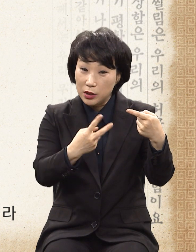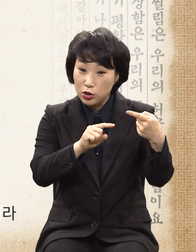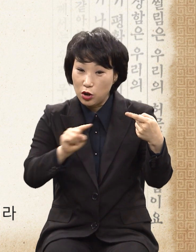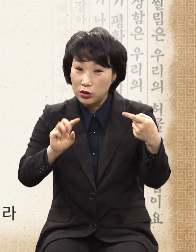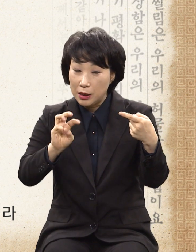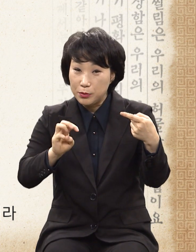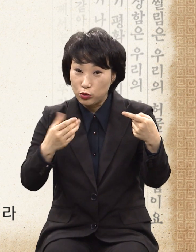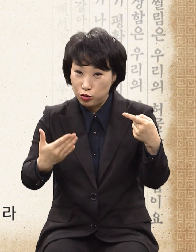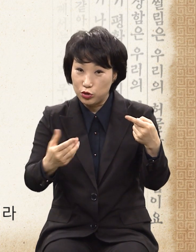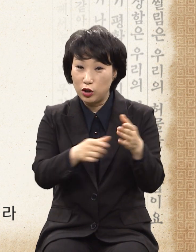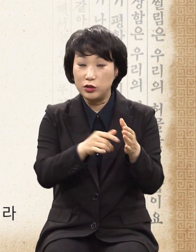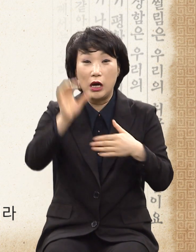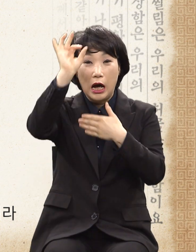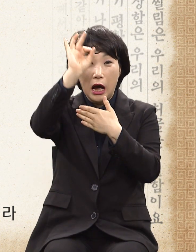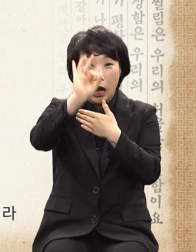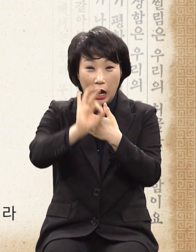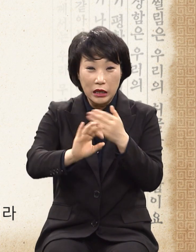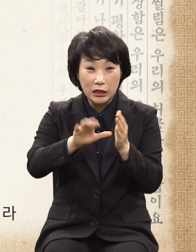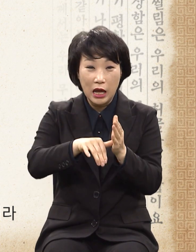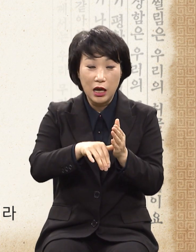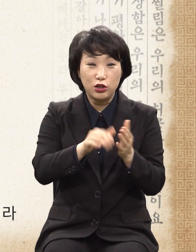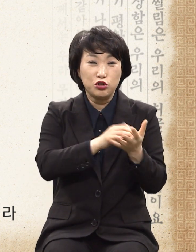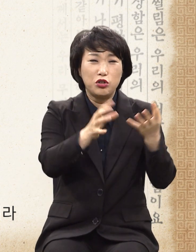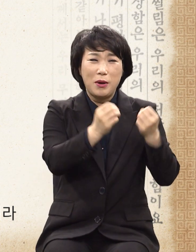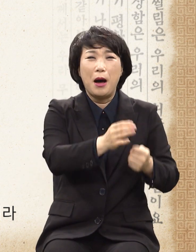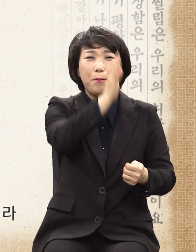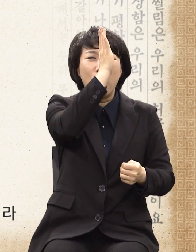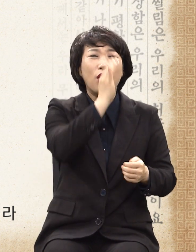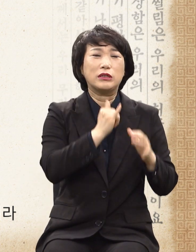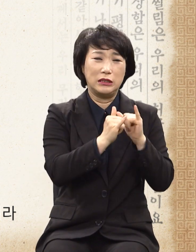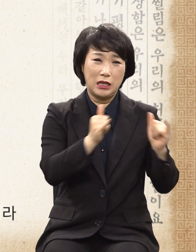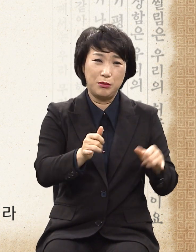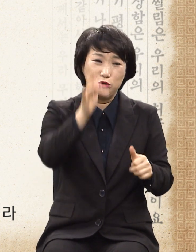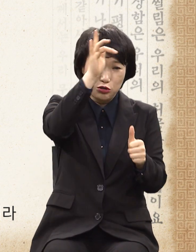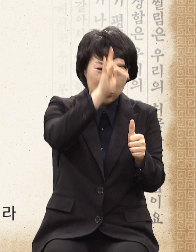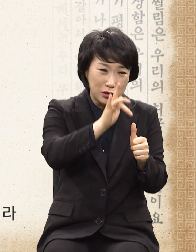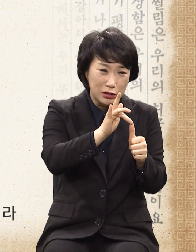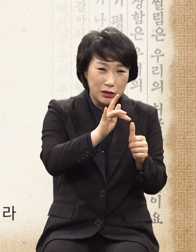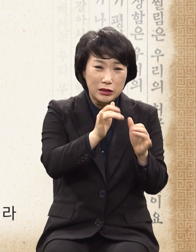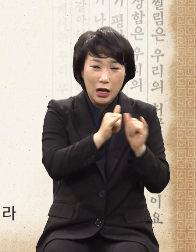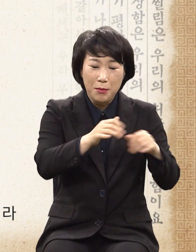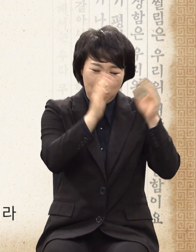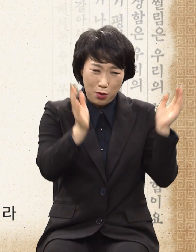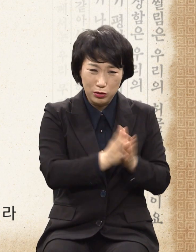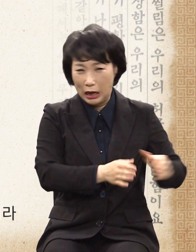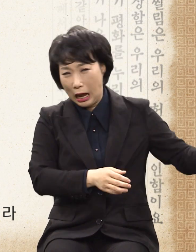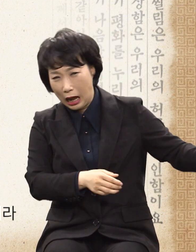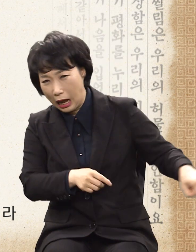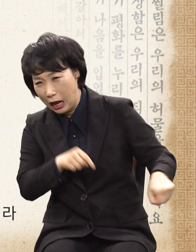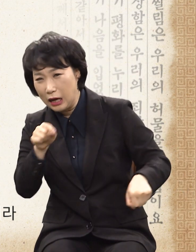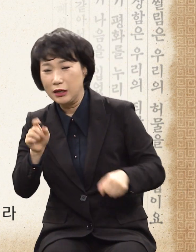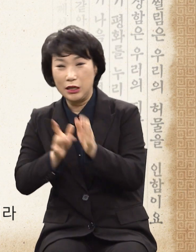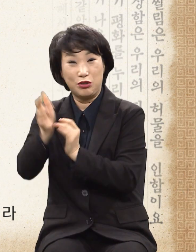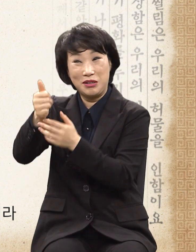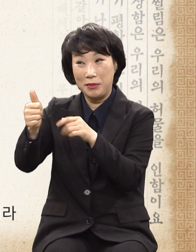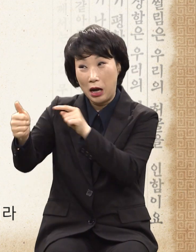39절에 저물어 해질 때 모든 병자와 귀신 들린 자를